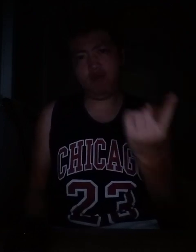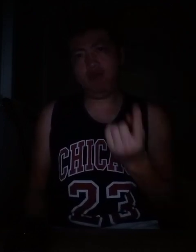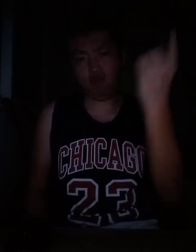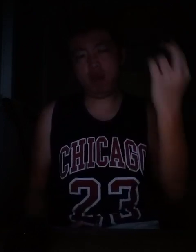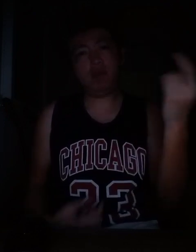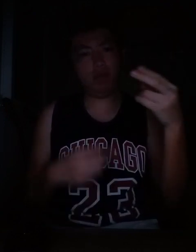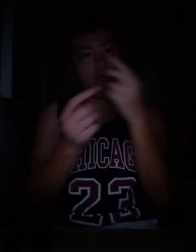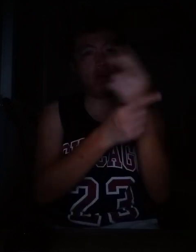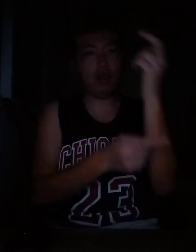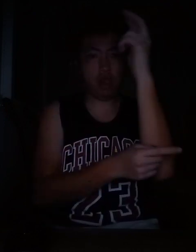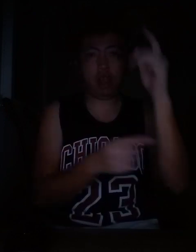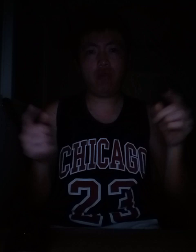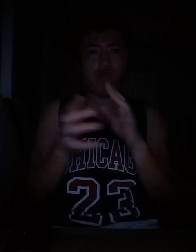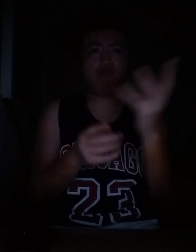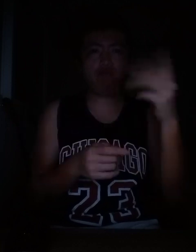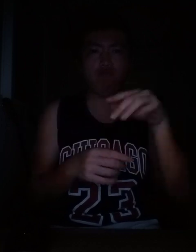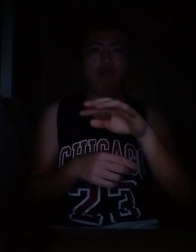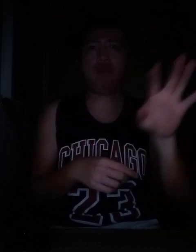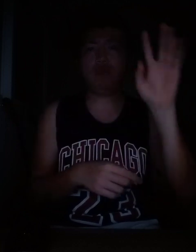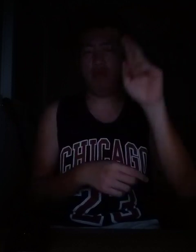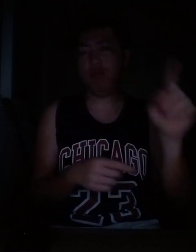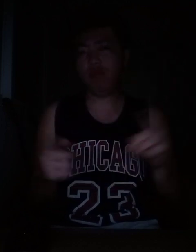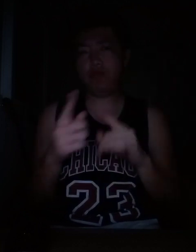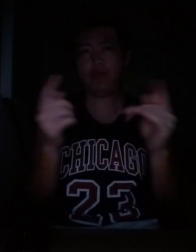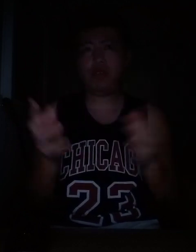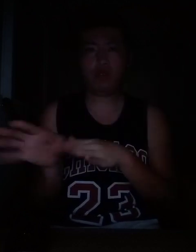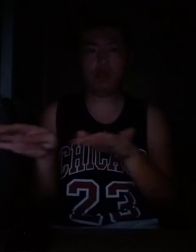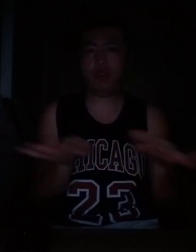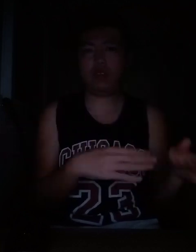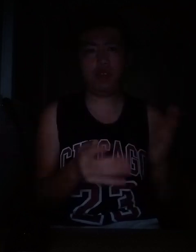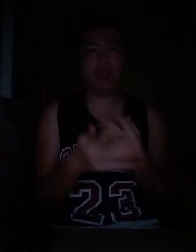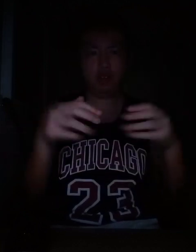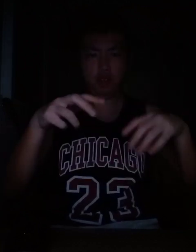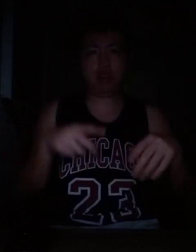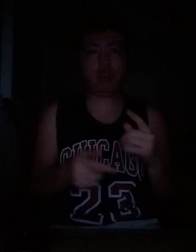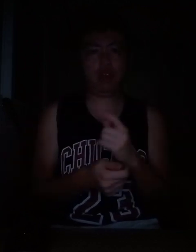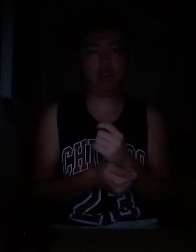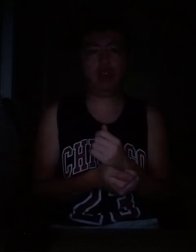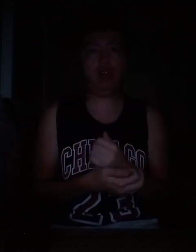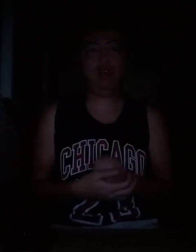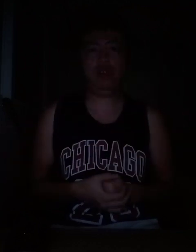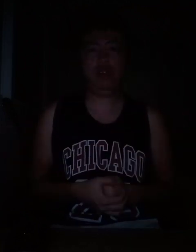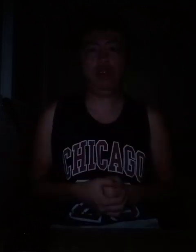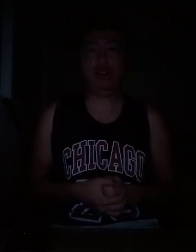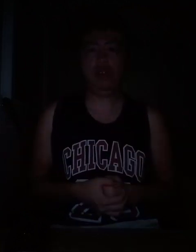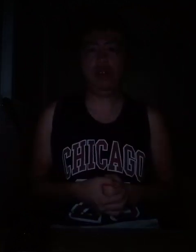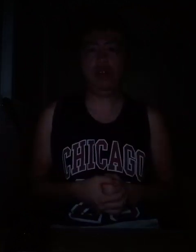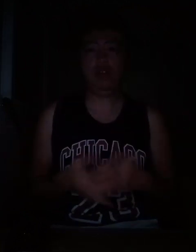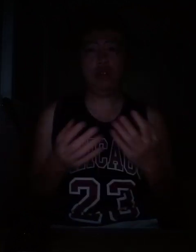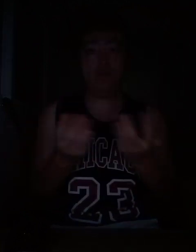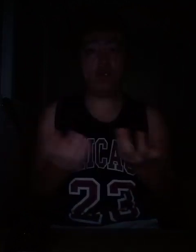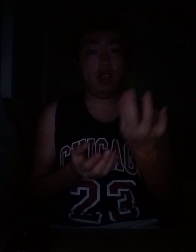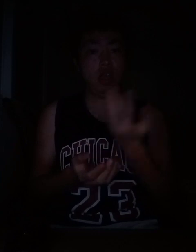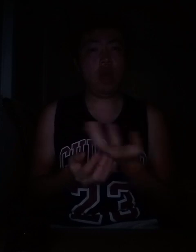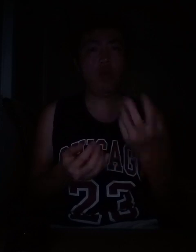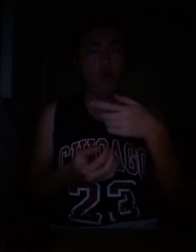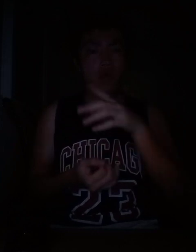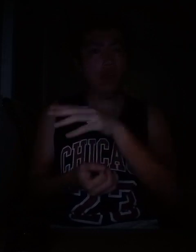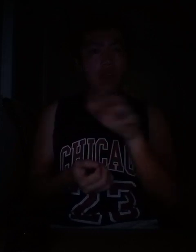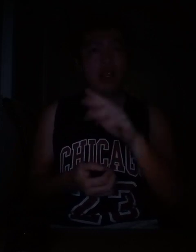먼바다에는 태풍주의보가, 남동부 앞바다에는 풍랑주의보가 내려졌습니다. 일본 가고시마 남쪽 해상에 위치한